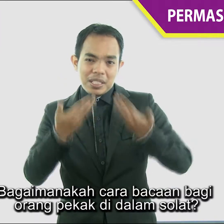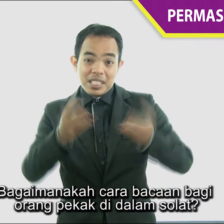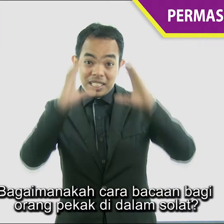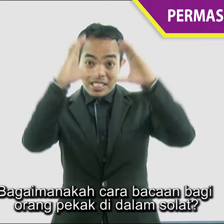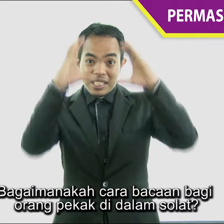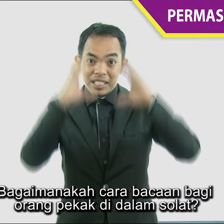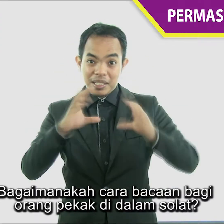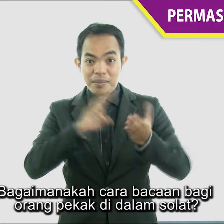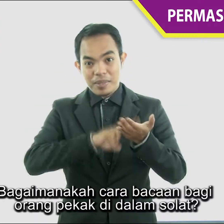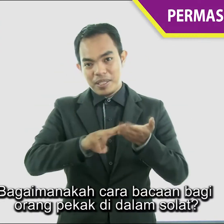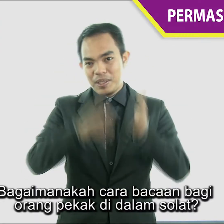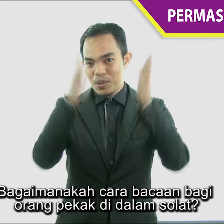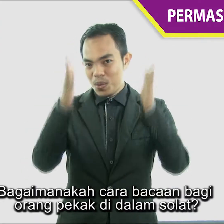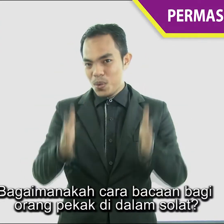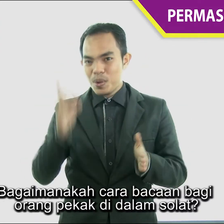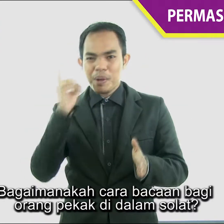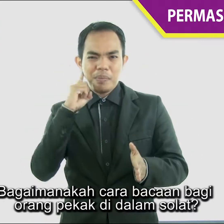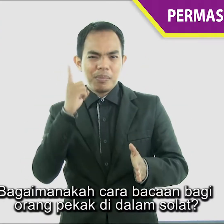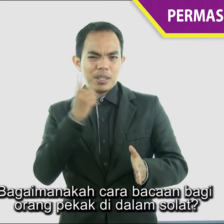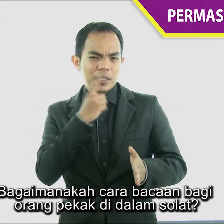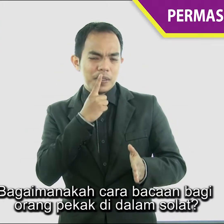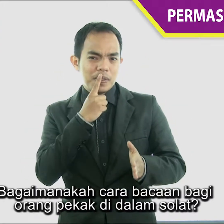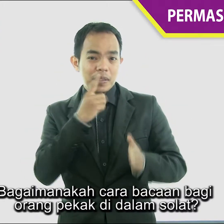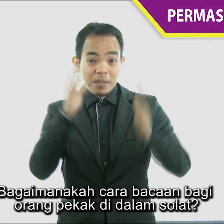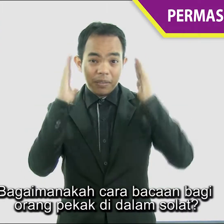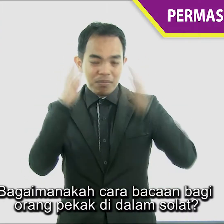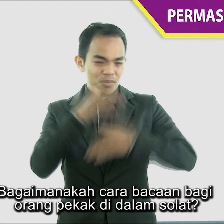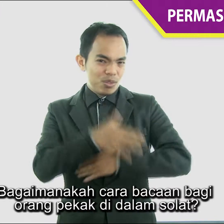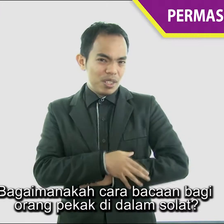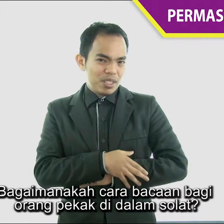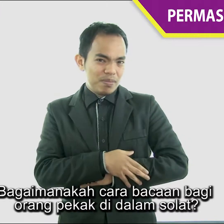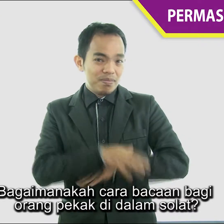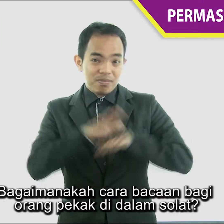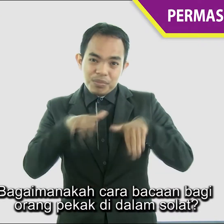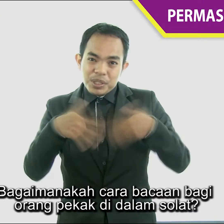Bagaimanakah cara bacaan bagi orang pekak di dalam solat?